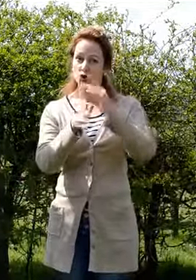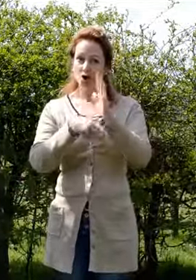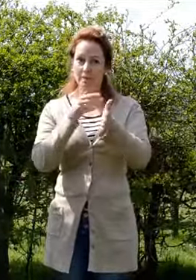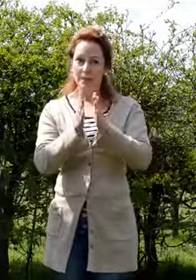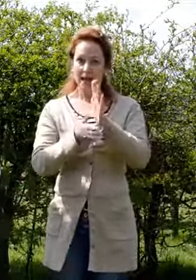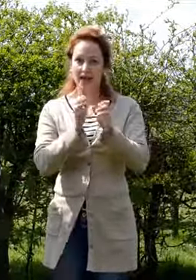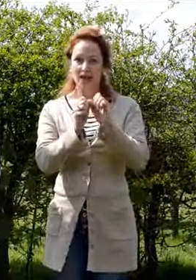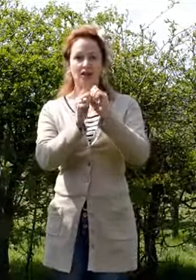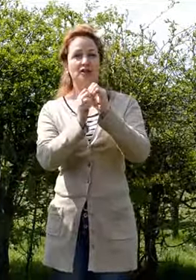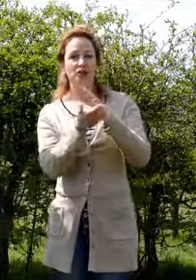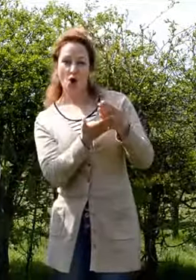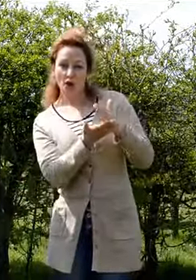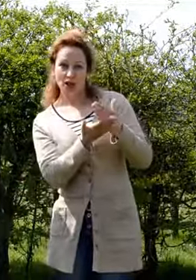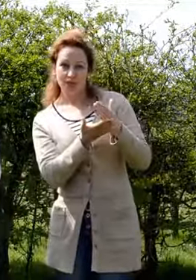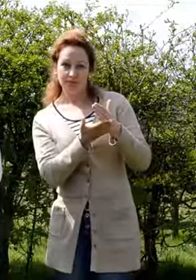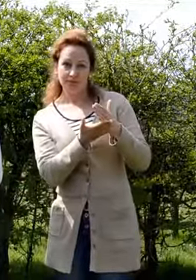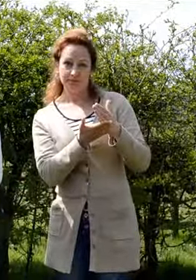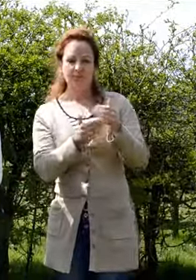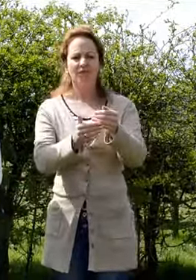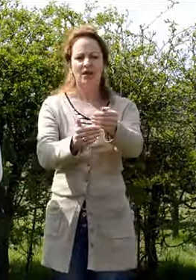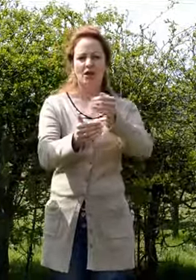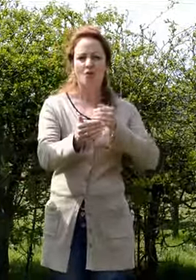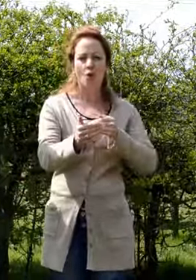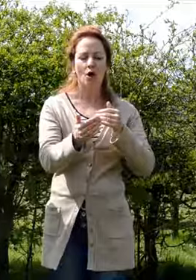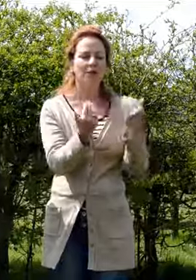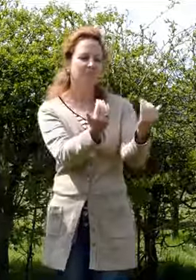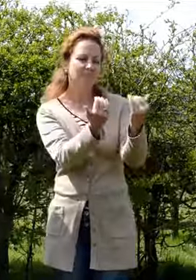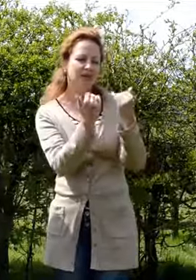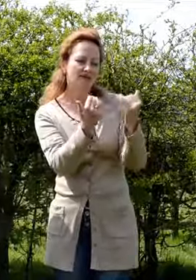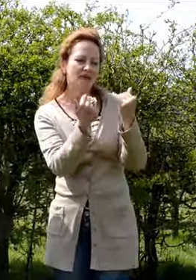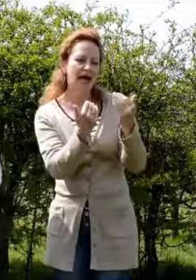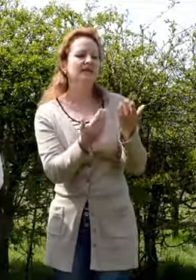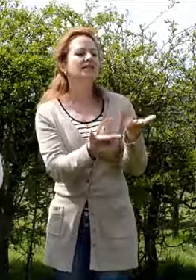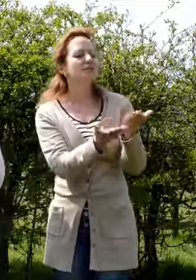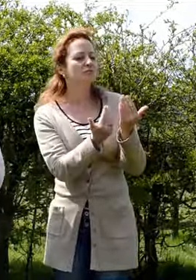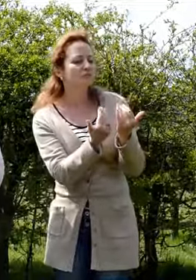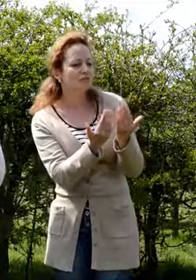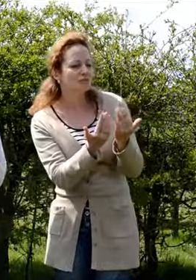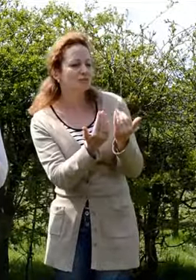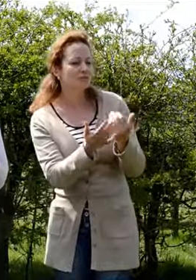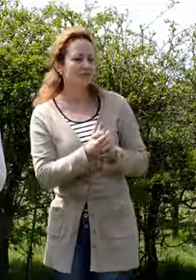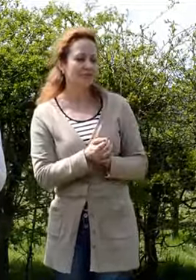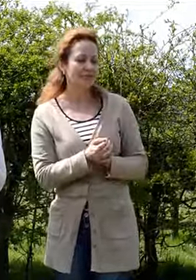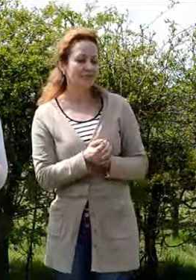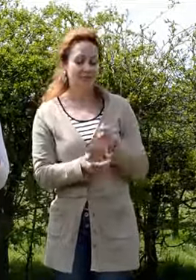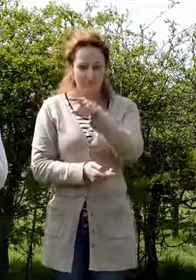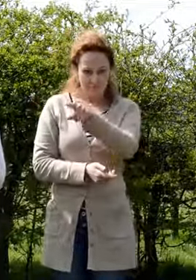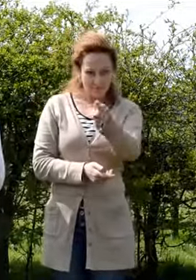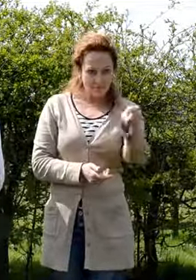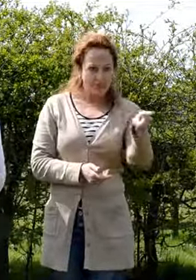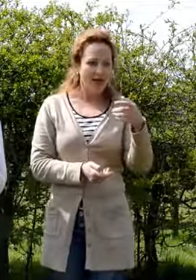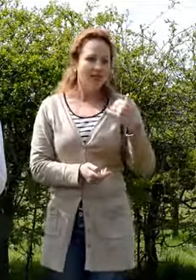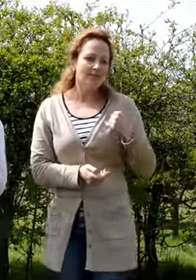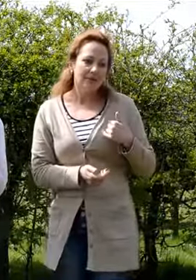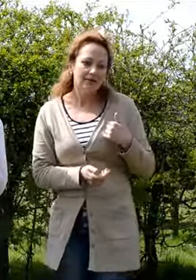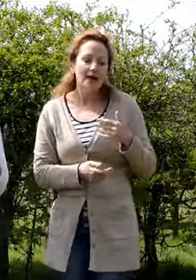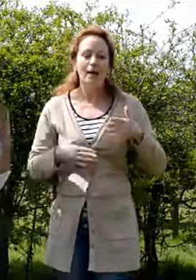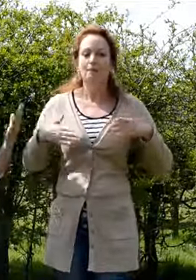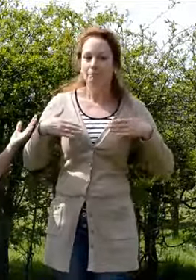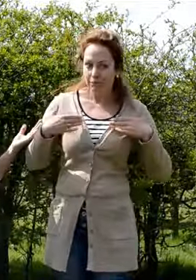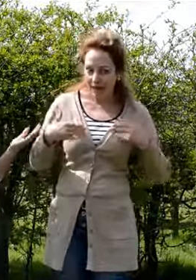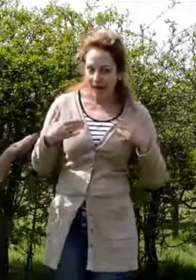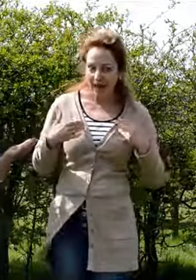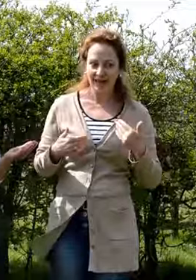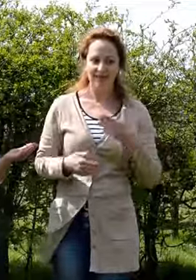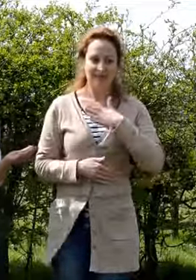van tevoren informatie gevraagd aan de cursus of dat kon. Ze waren er zelfs blij mee en vereerd mee dat